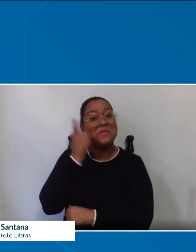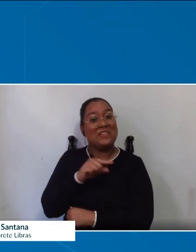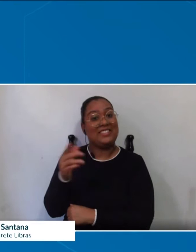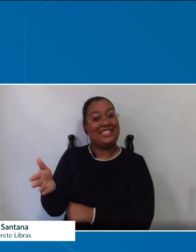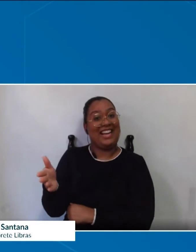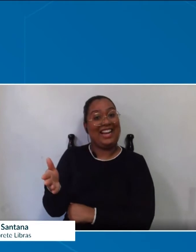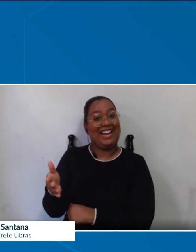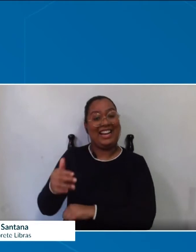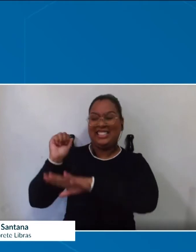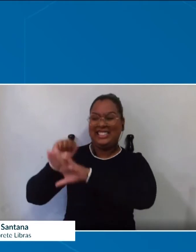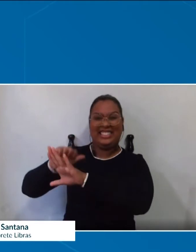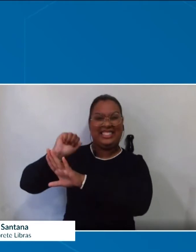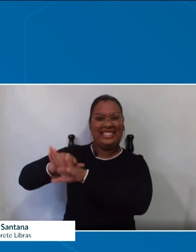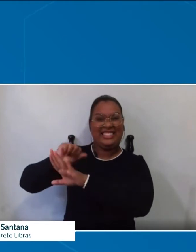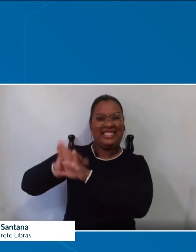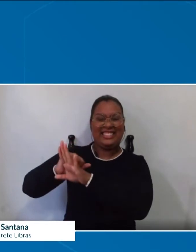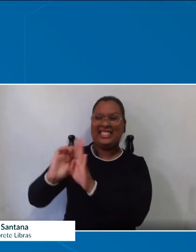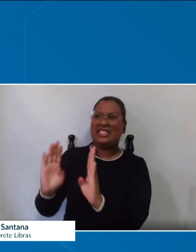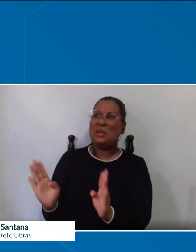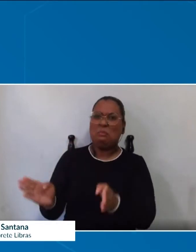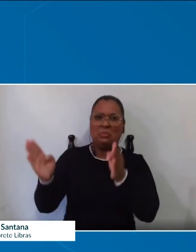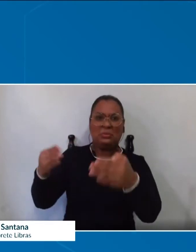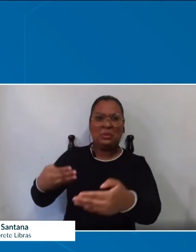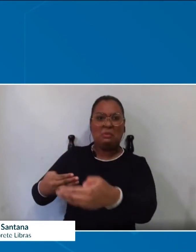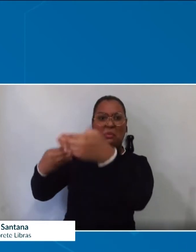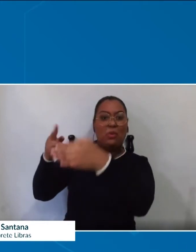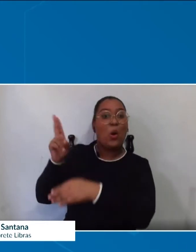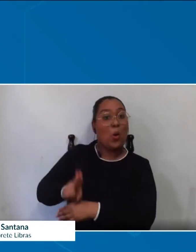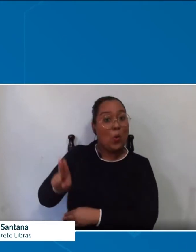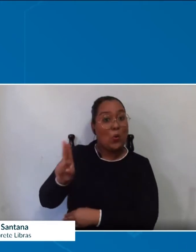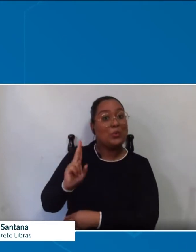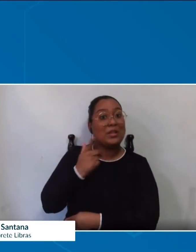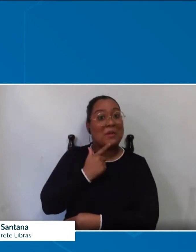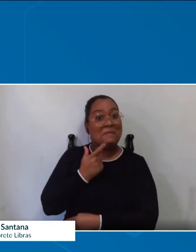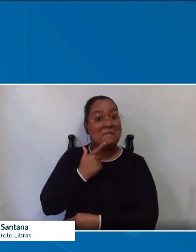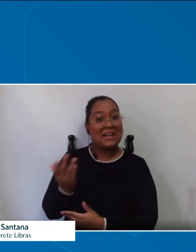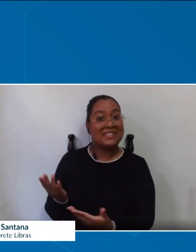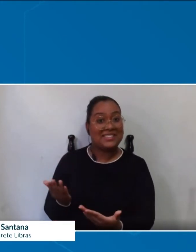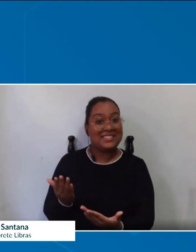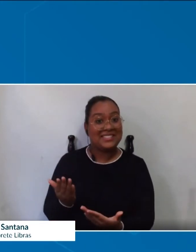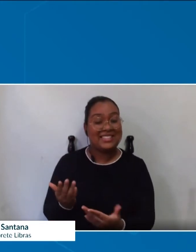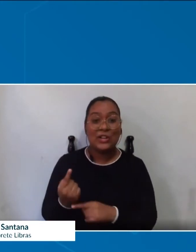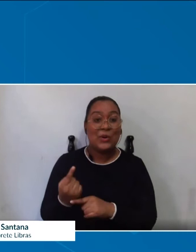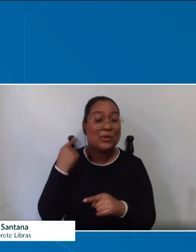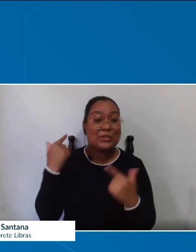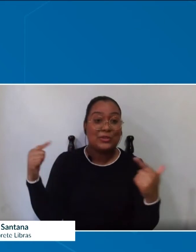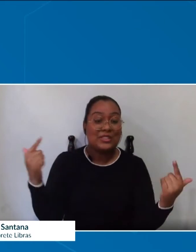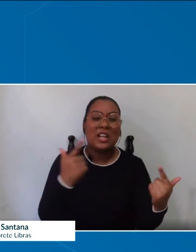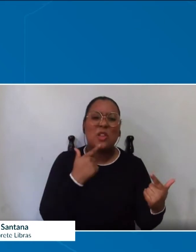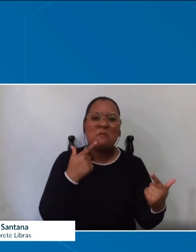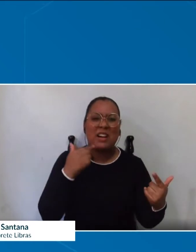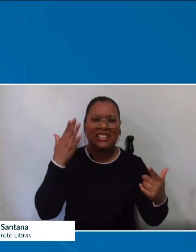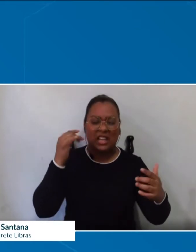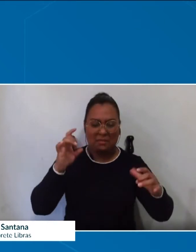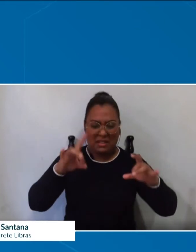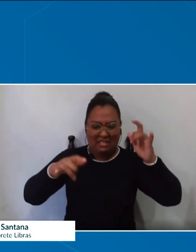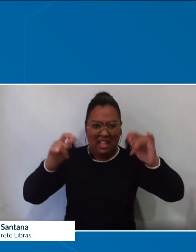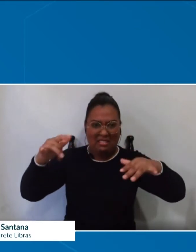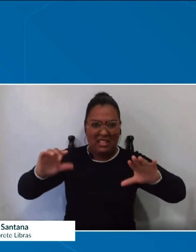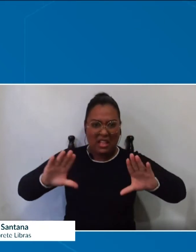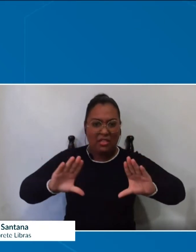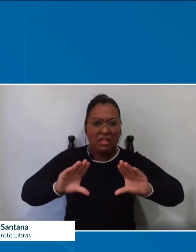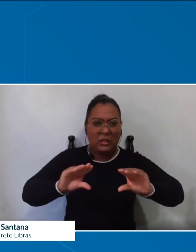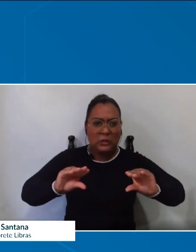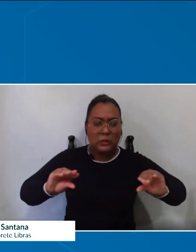de tomate, né, do planeta, né? Porque até então não existia. E é muito bom o compensado de tomate, porque ele não entumece com a presença